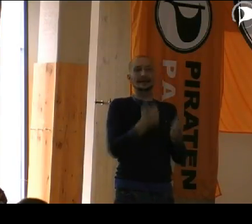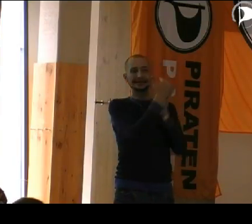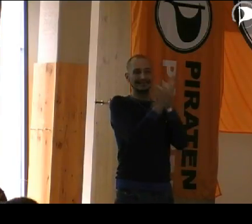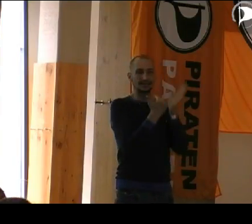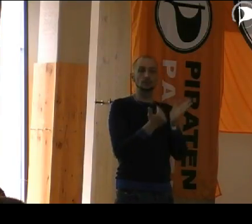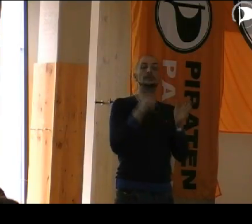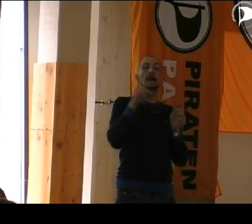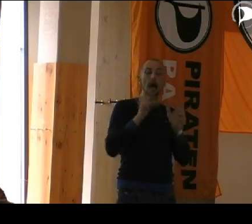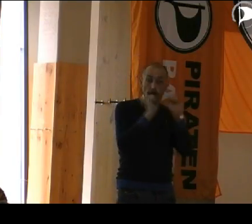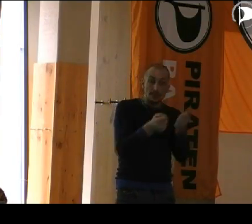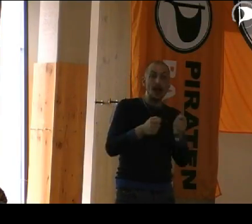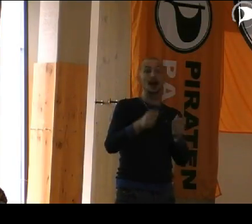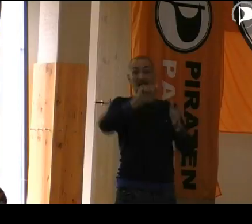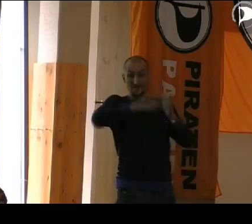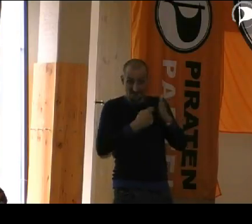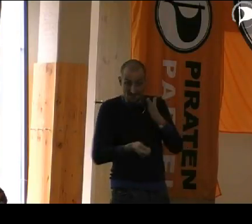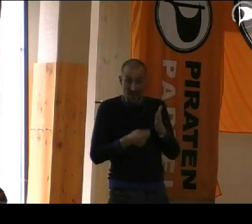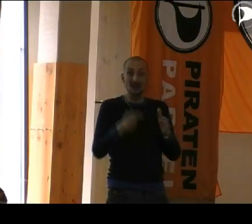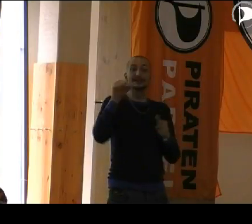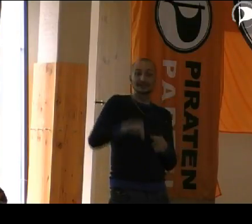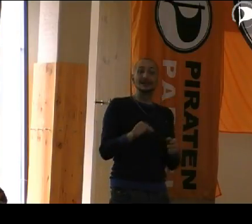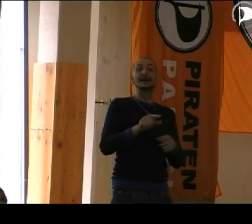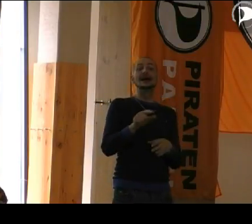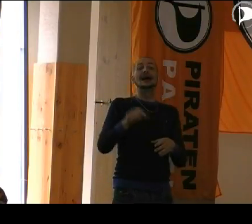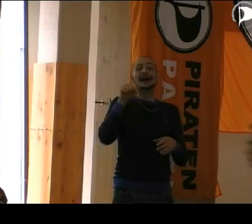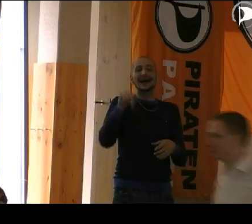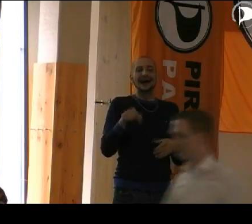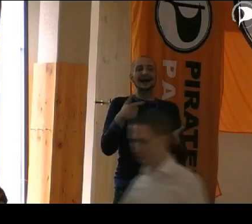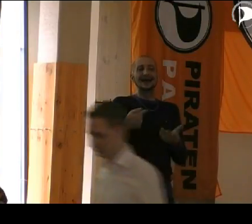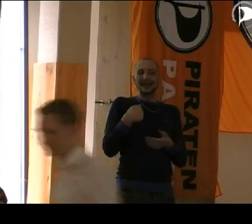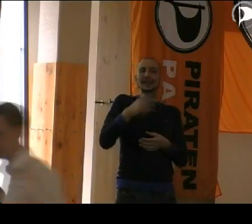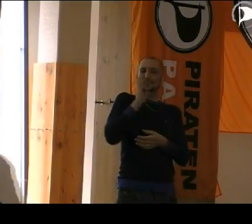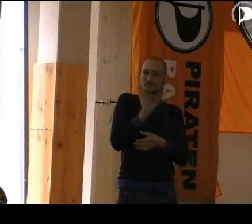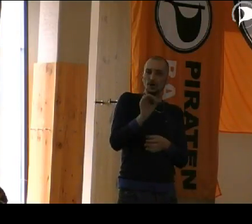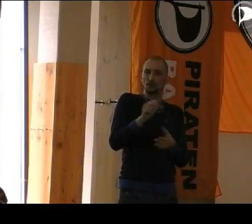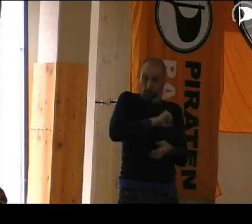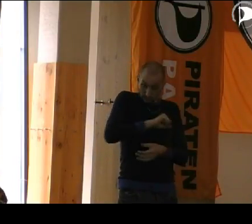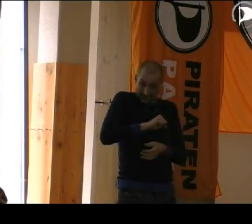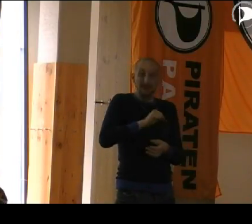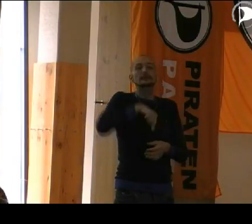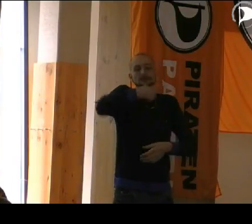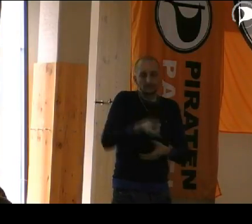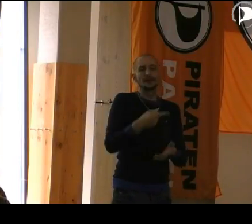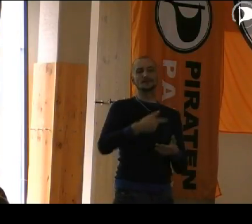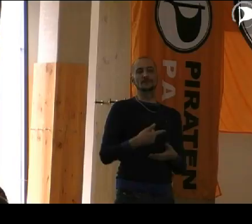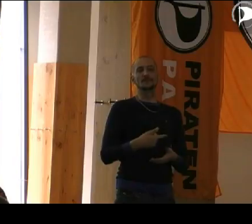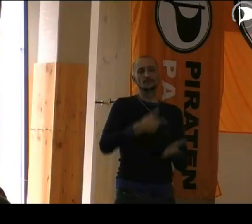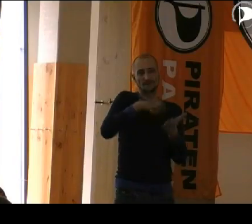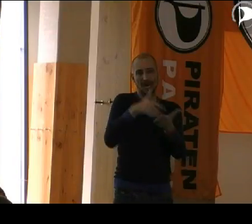kinder dass wir jetzt alle eins möglich und dann weiter machen